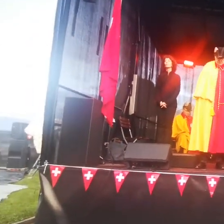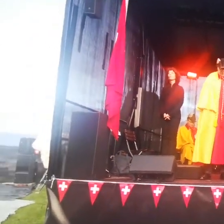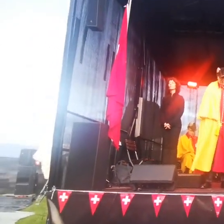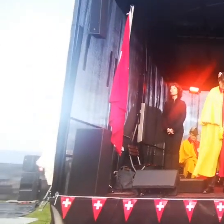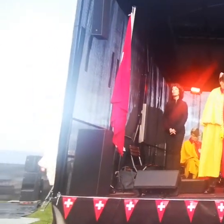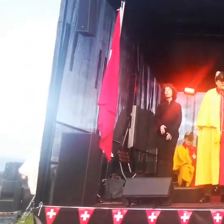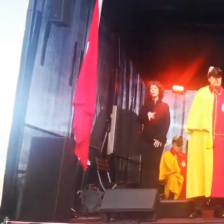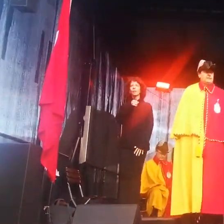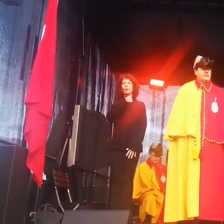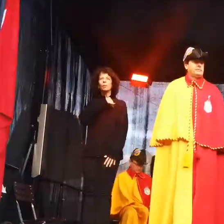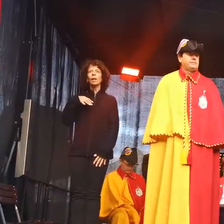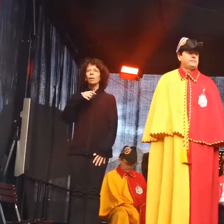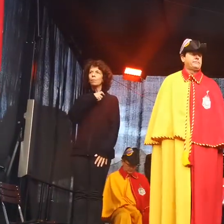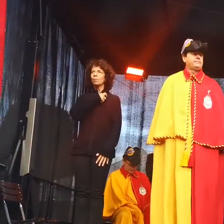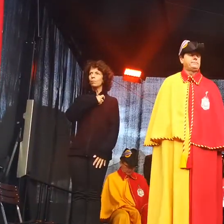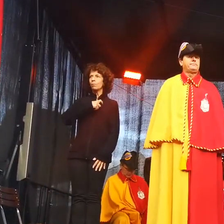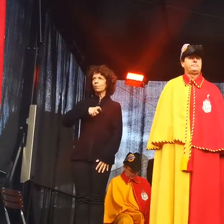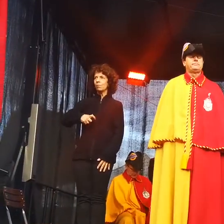Madame la maire,